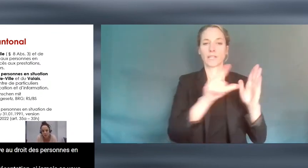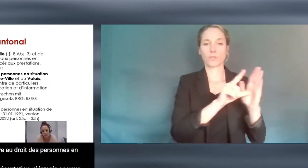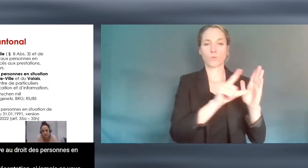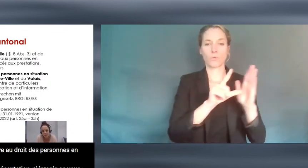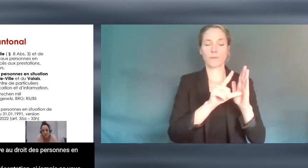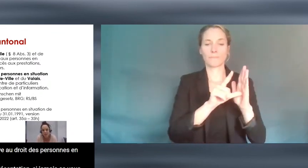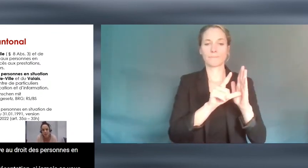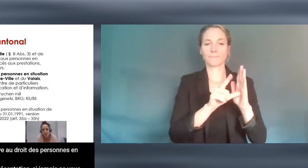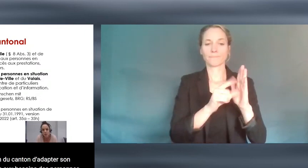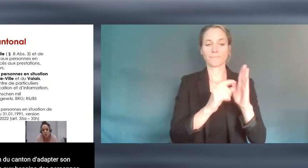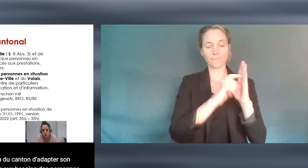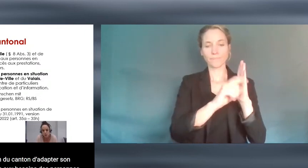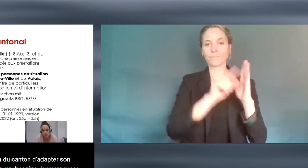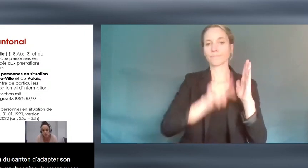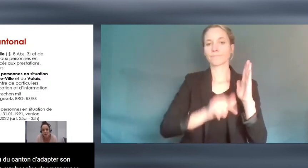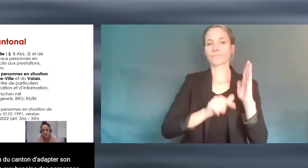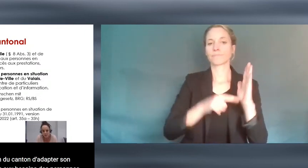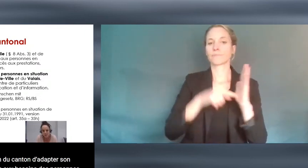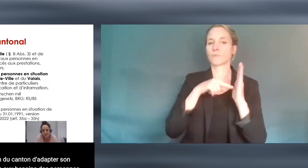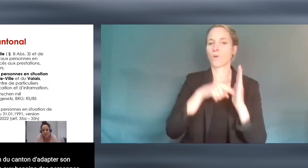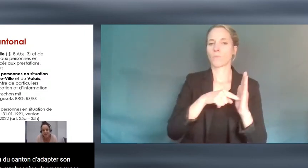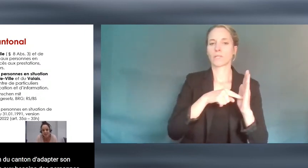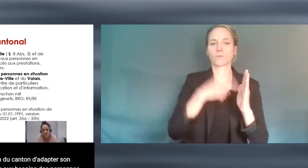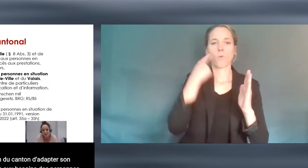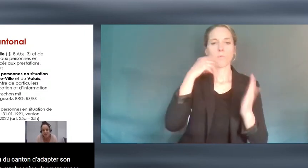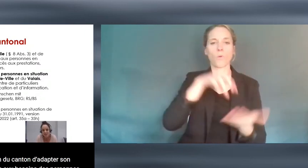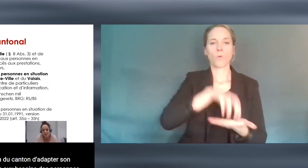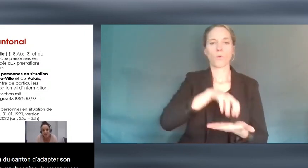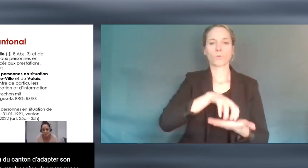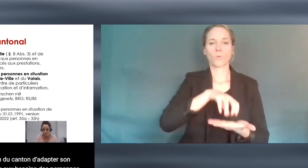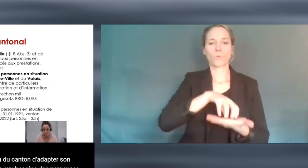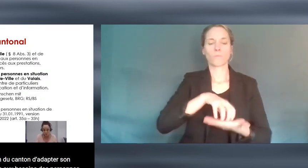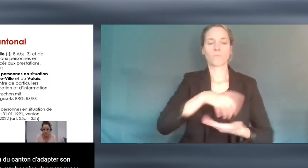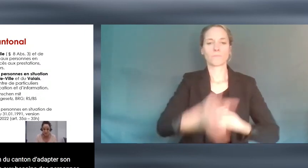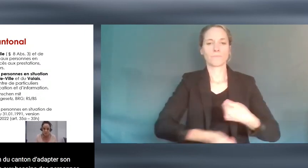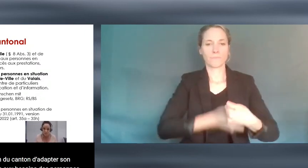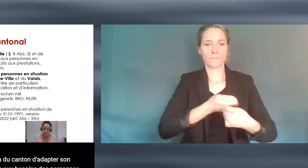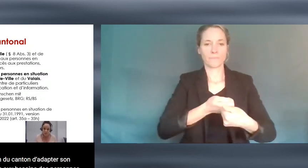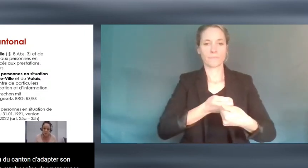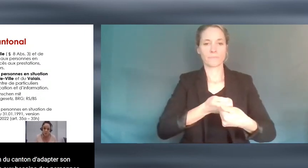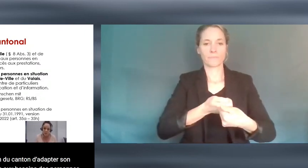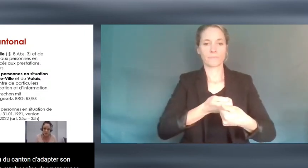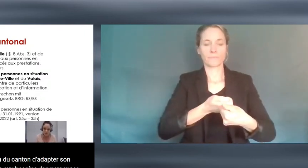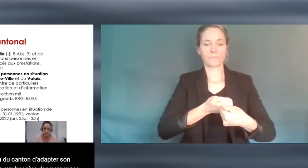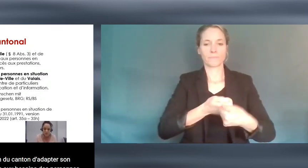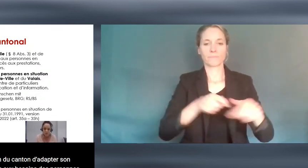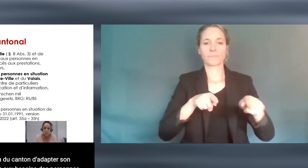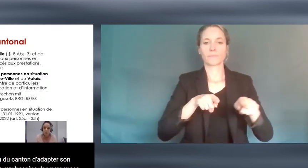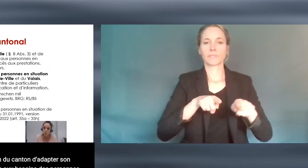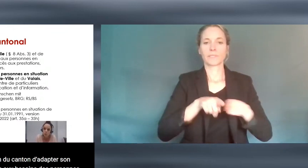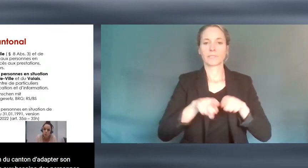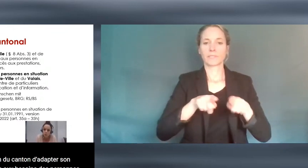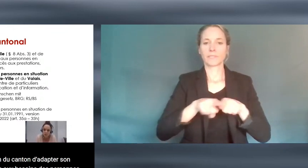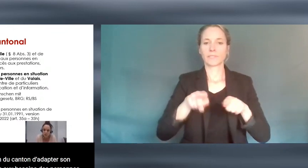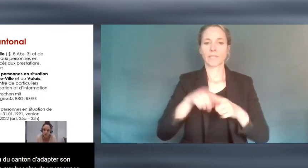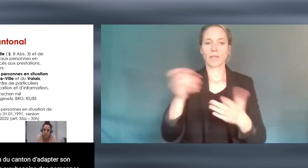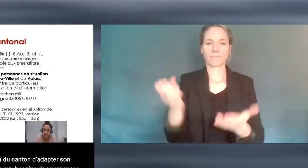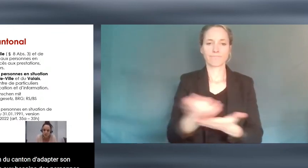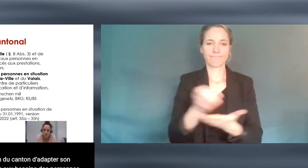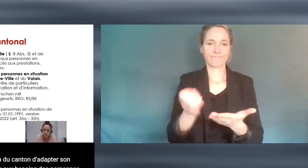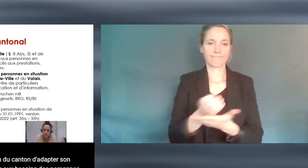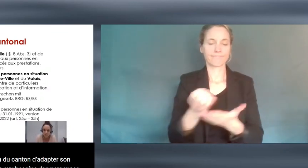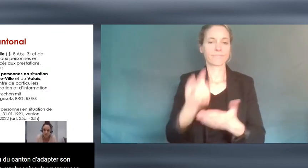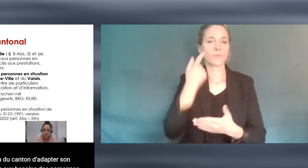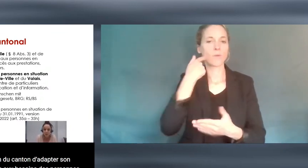une obligation du canton d'adapter son système de communication d'information aux besoins des personnes